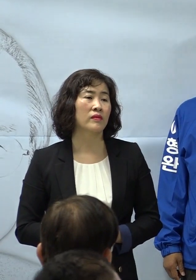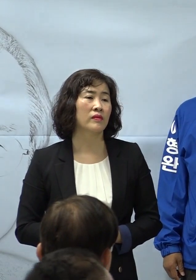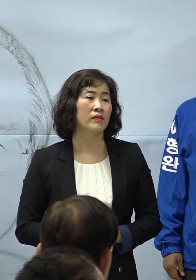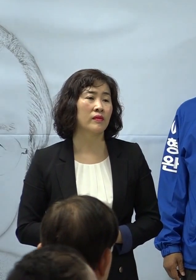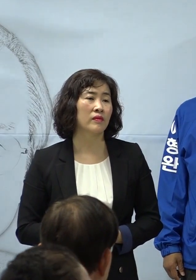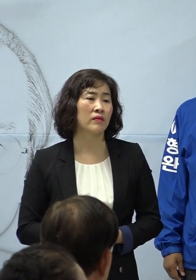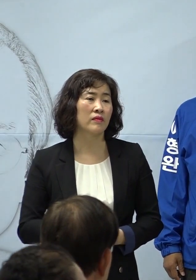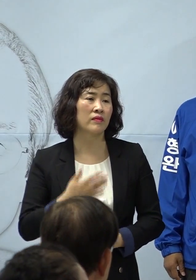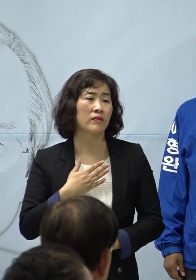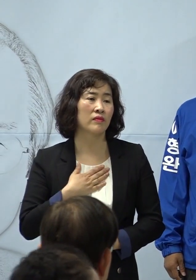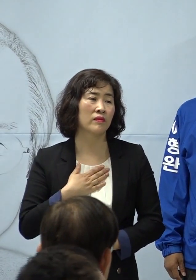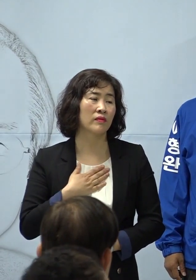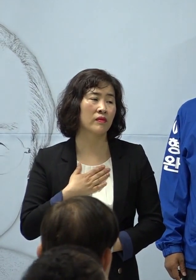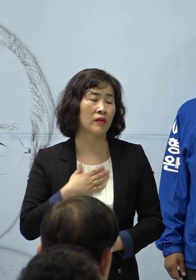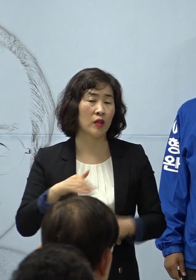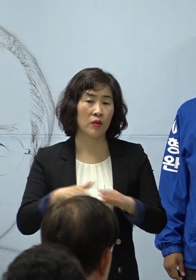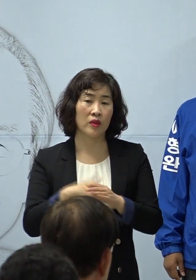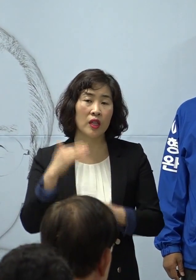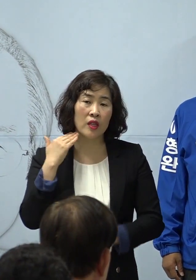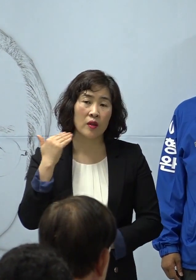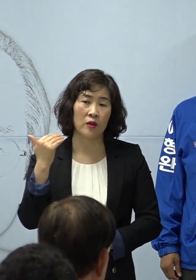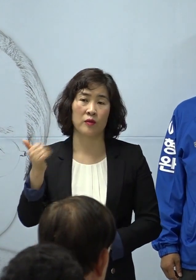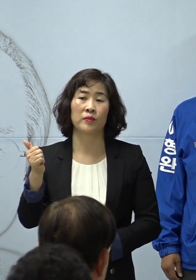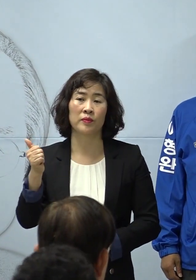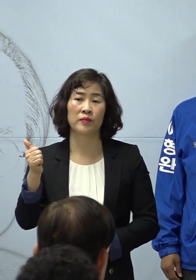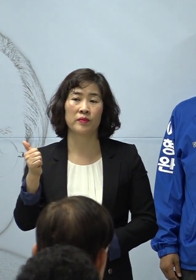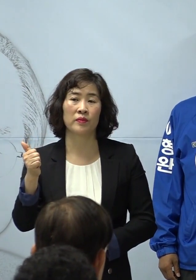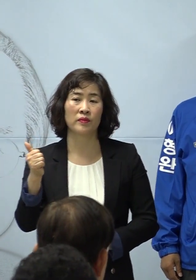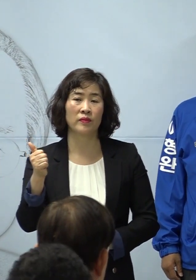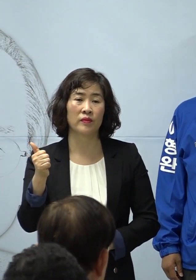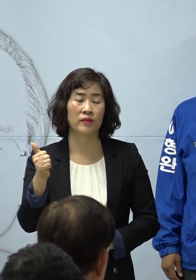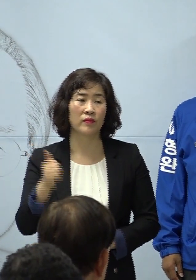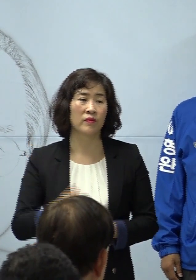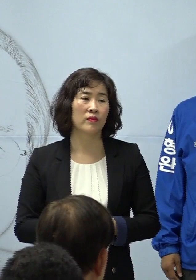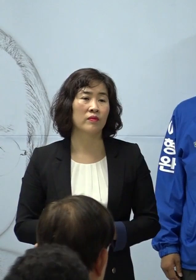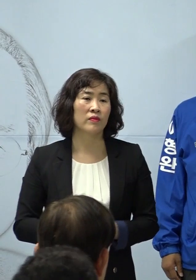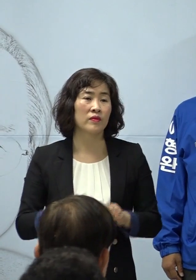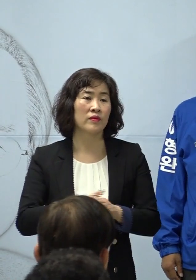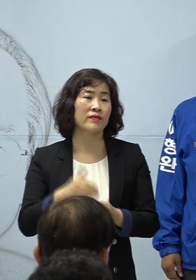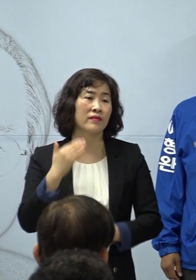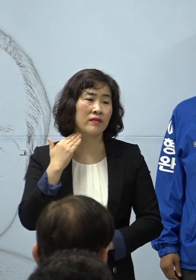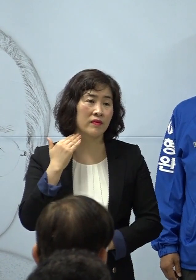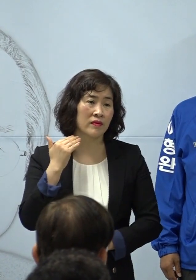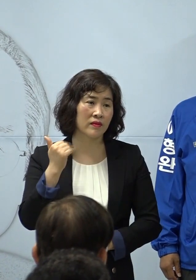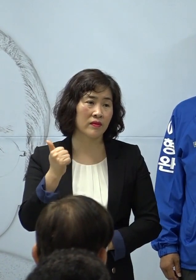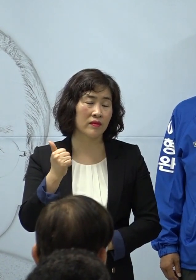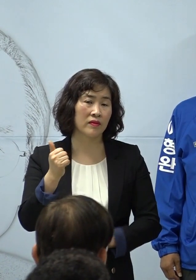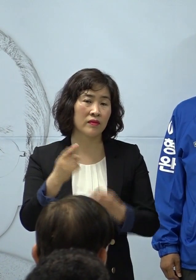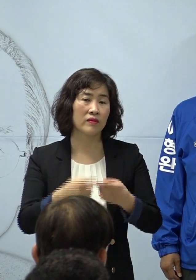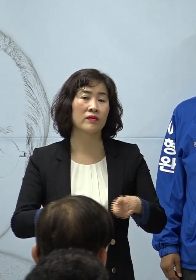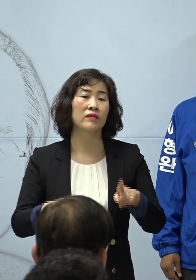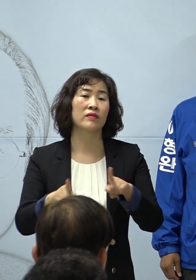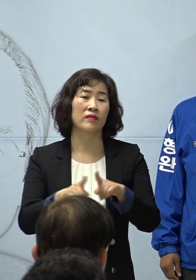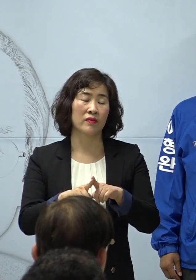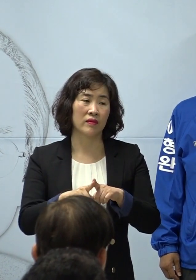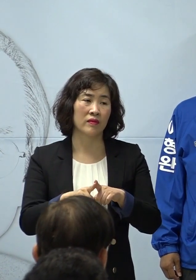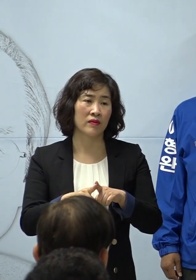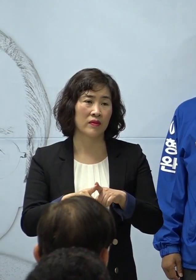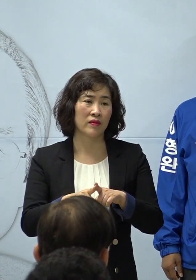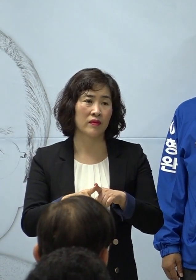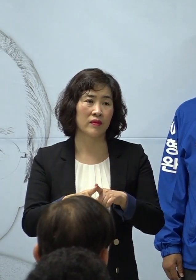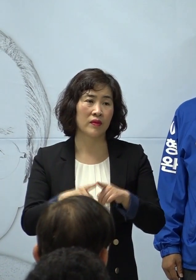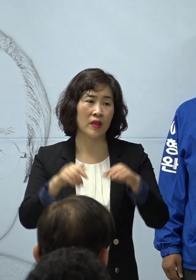제가 문재인 대통령 이렇게 말씀드리죠. 문재인 민정수석과 한번 같이 했고요.